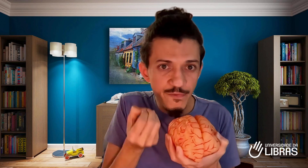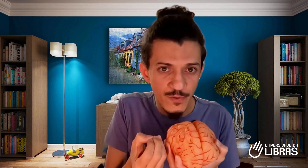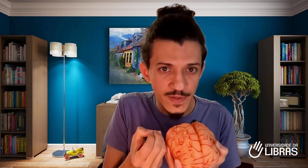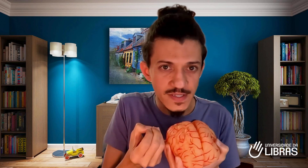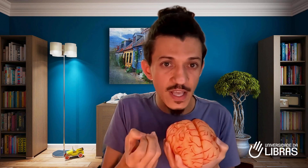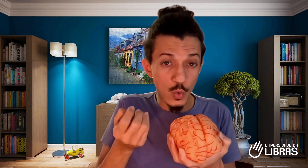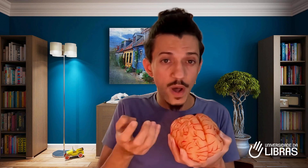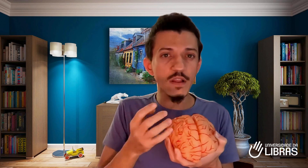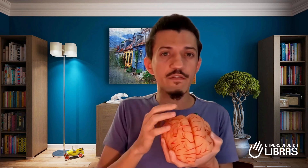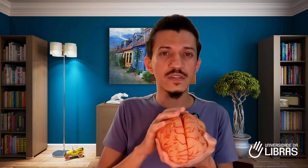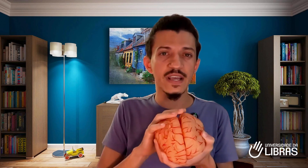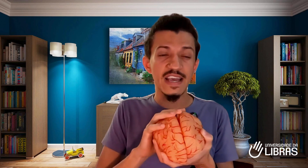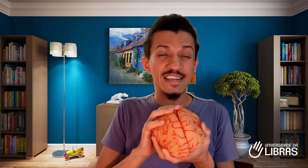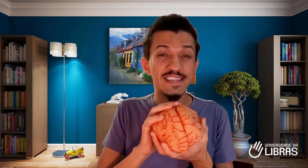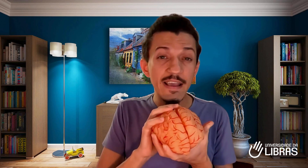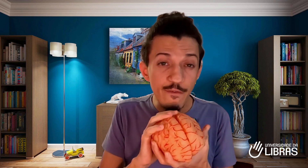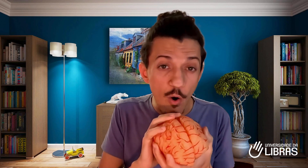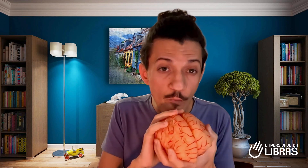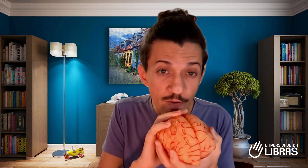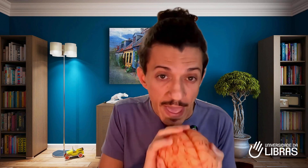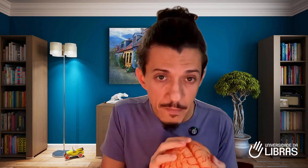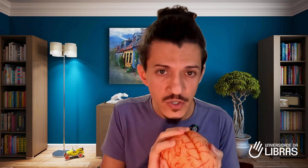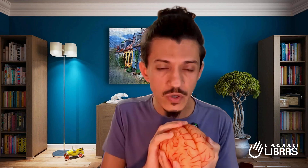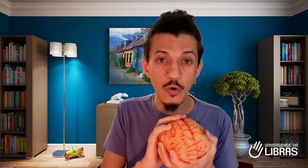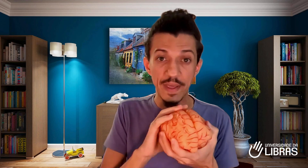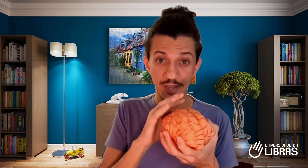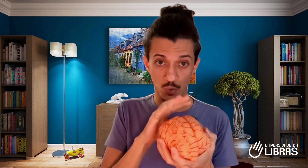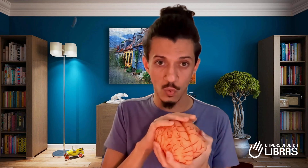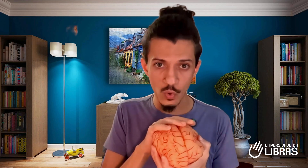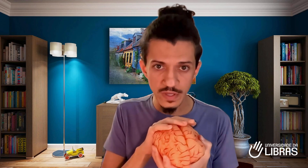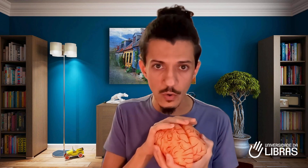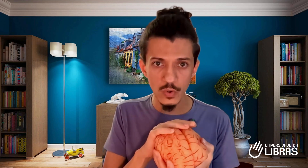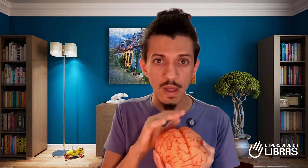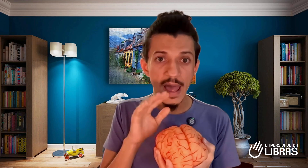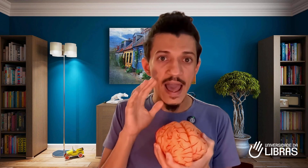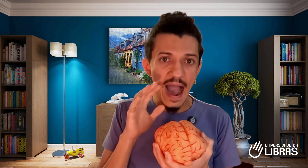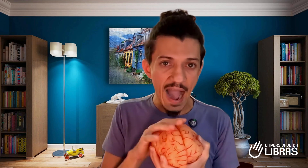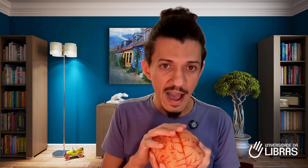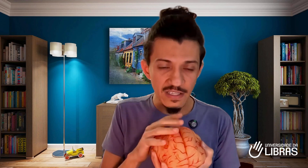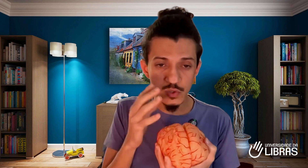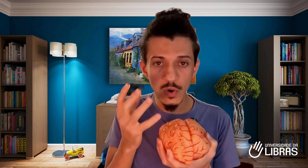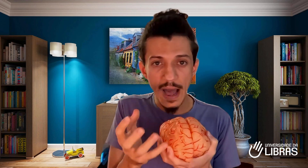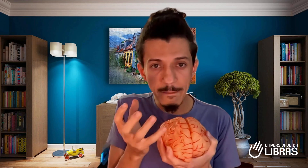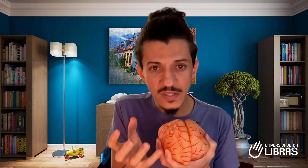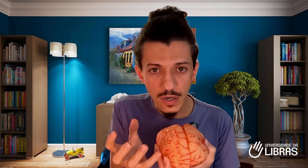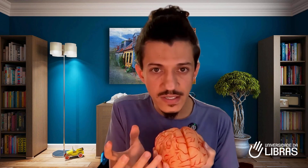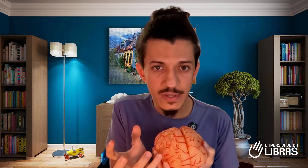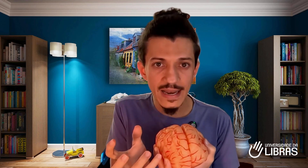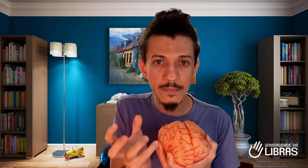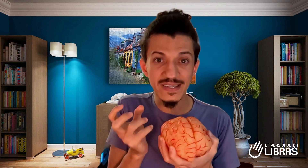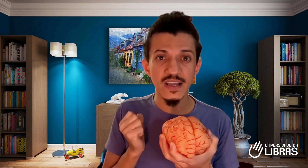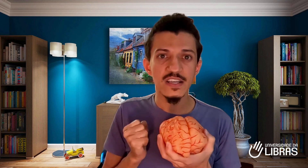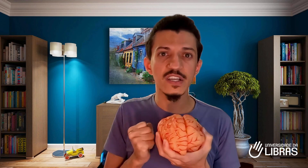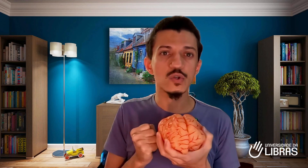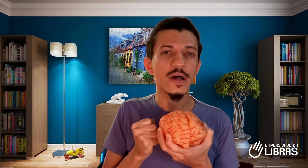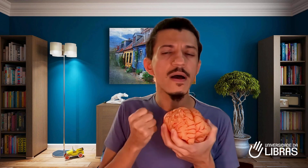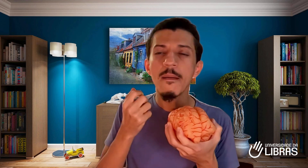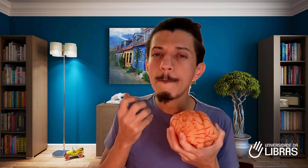profundas. E quando você se envolve emocionalmente com o conteúdo, a sua absorção da Libras se torna